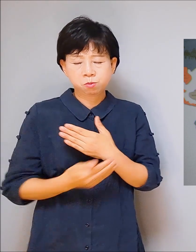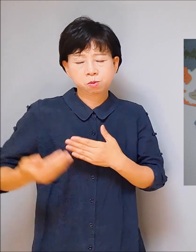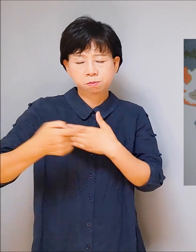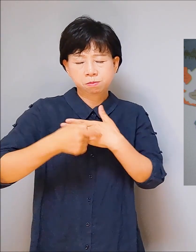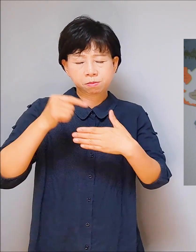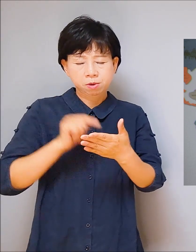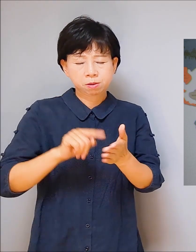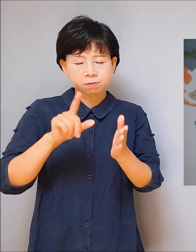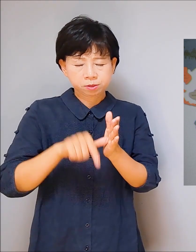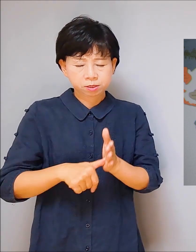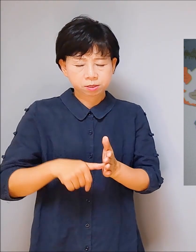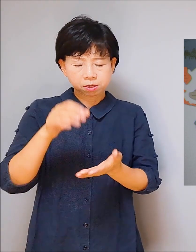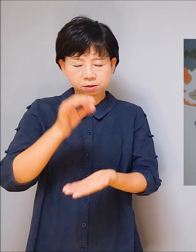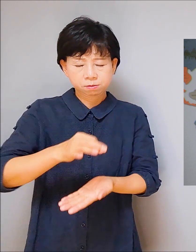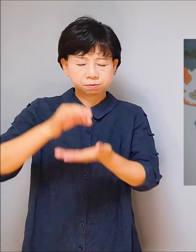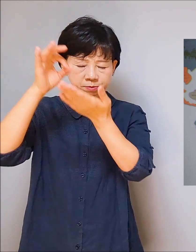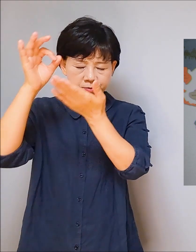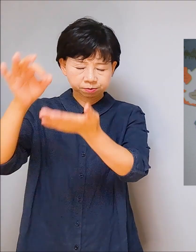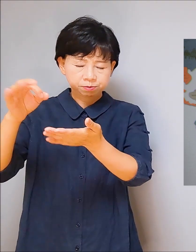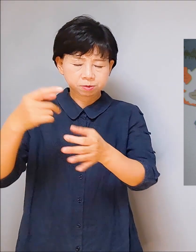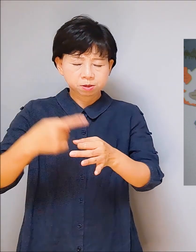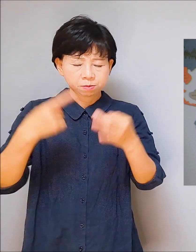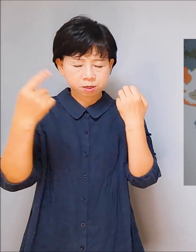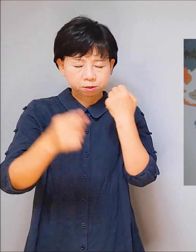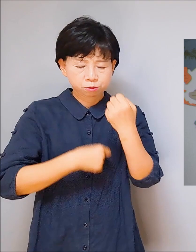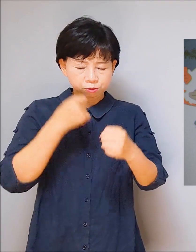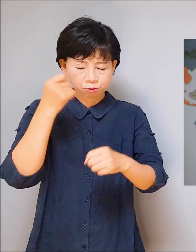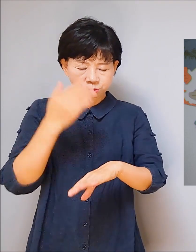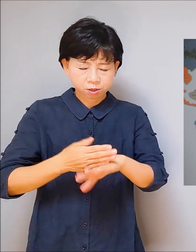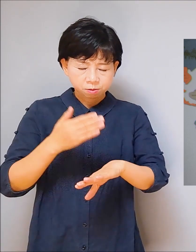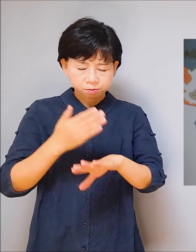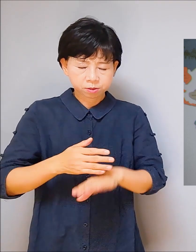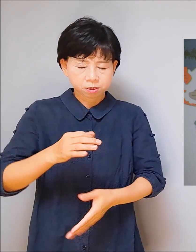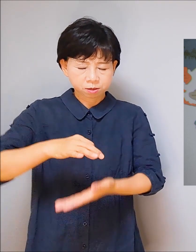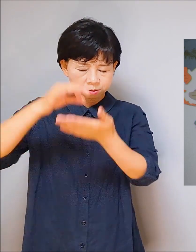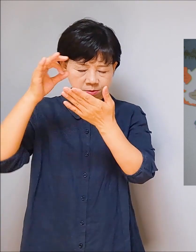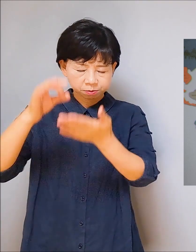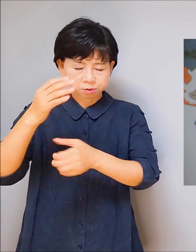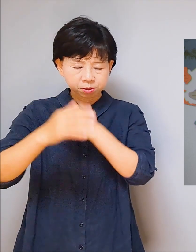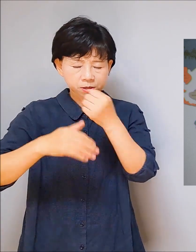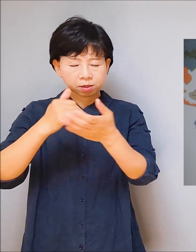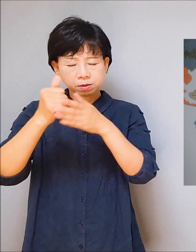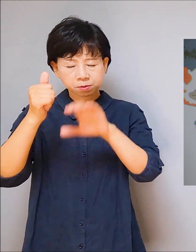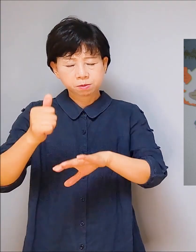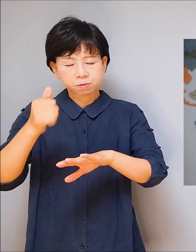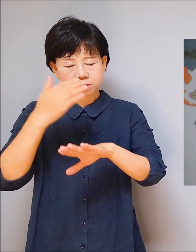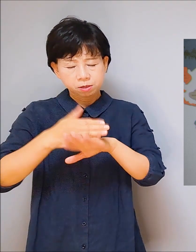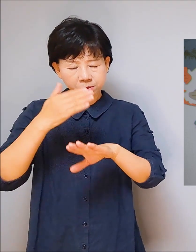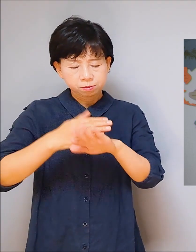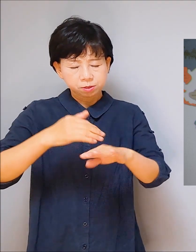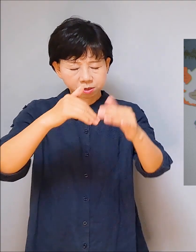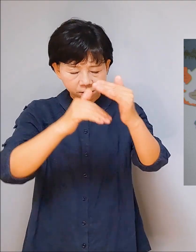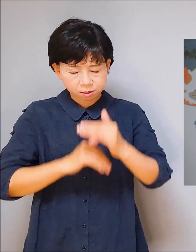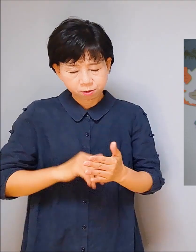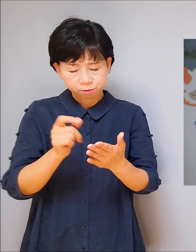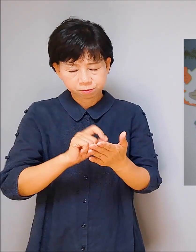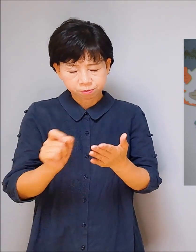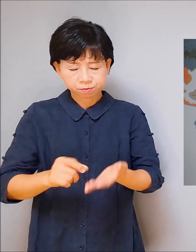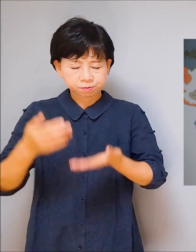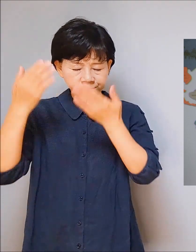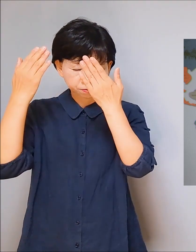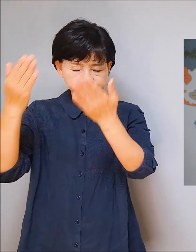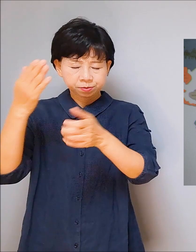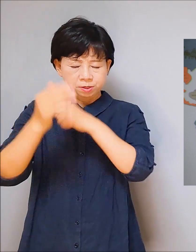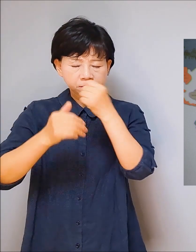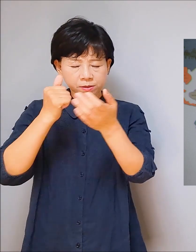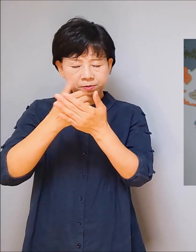마음드리고 시간드리며 예물로 또 맥주 감사 예물로 또 하나님께 감사한 내용을 적어서 올려드리오니